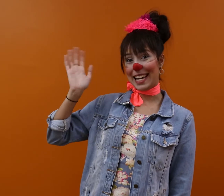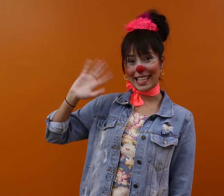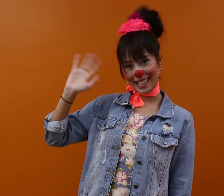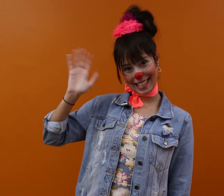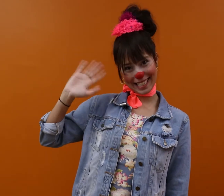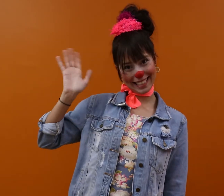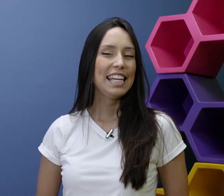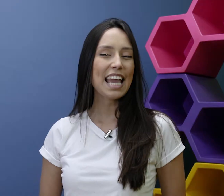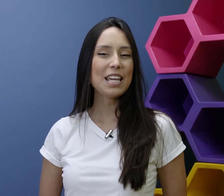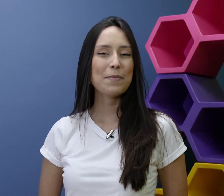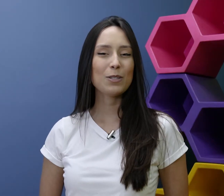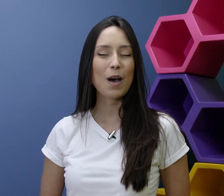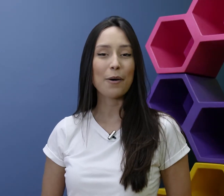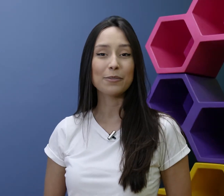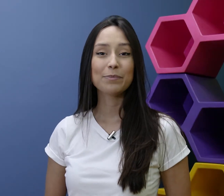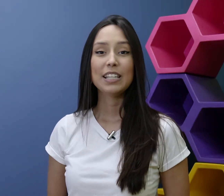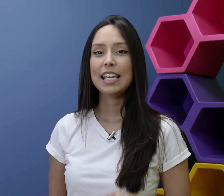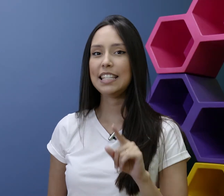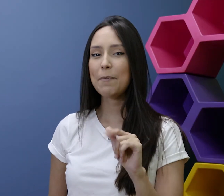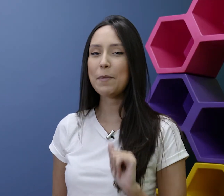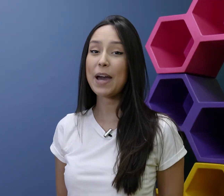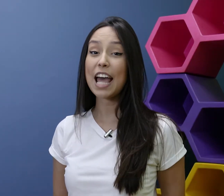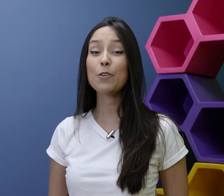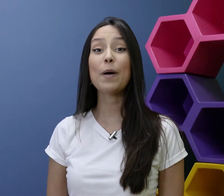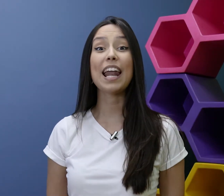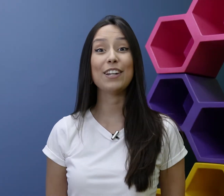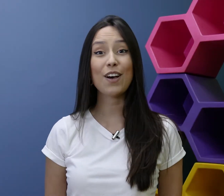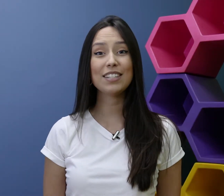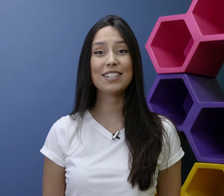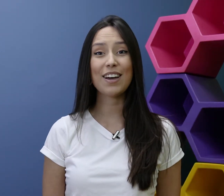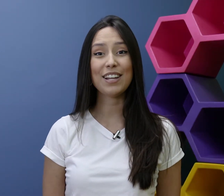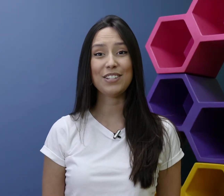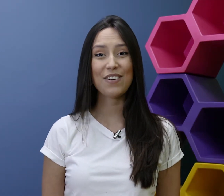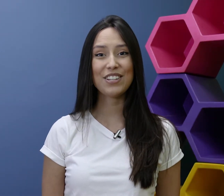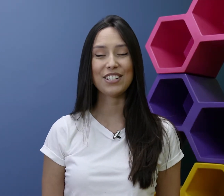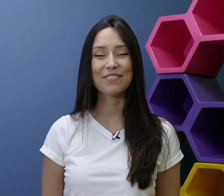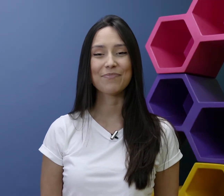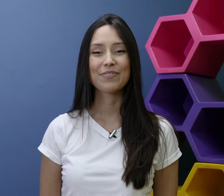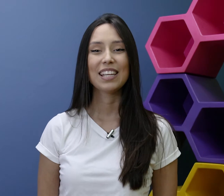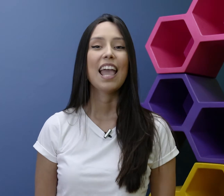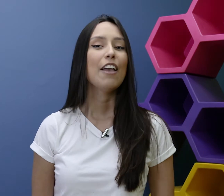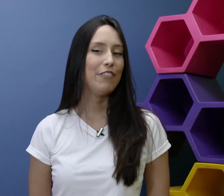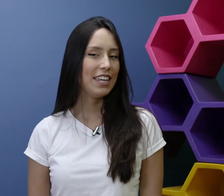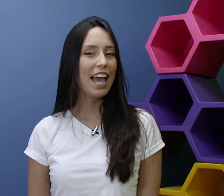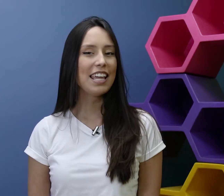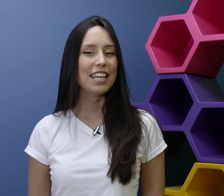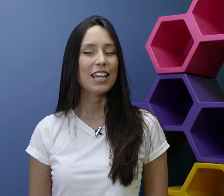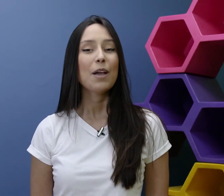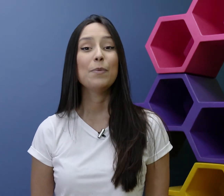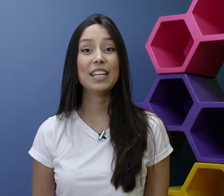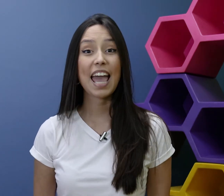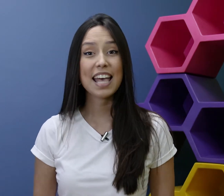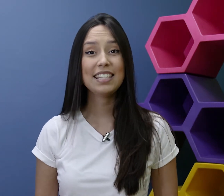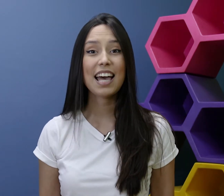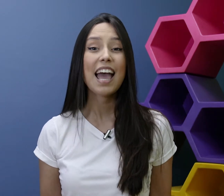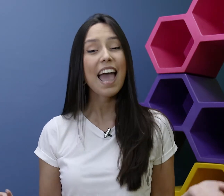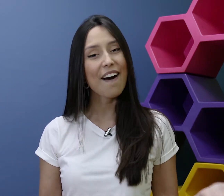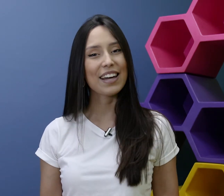bíblicas. E aí, pessoal? Está preparado para a nossa história de hoje? Fica aí, porque essa é a hora